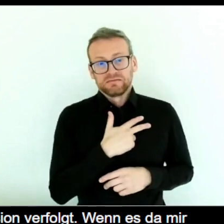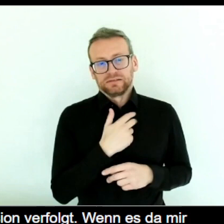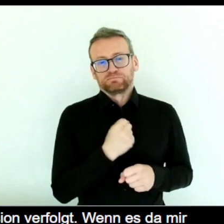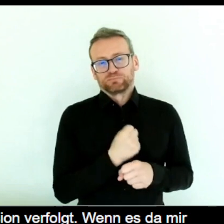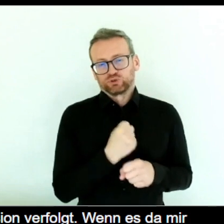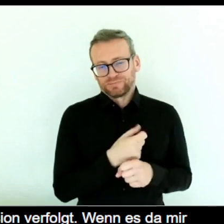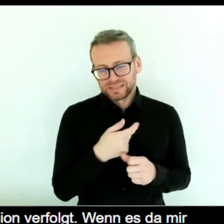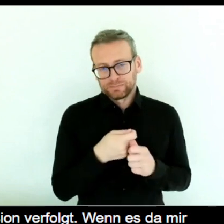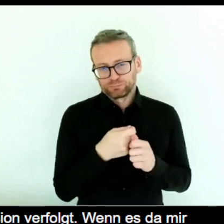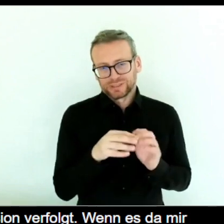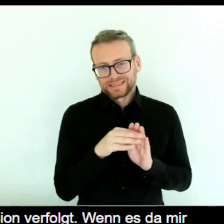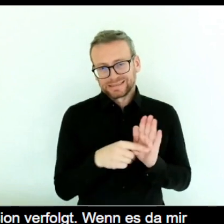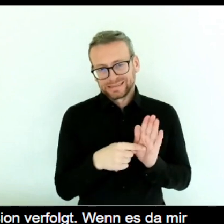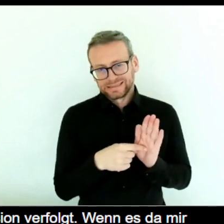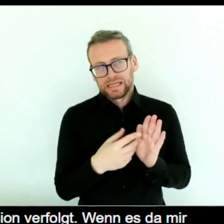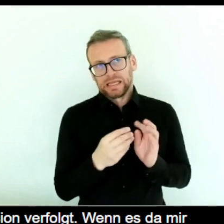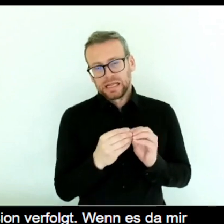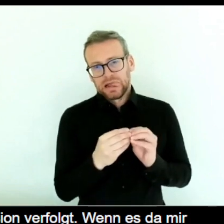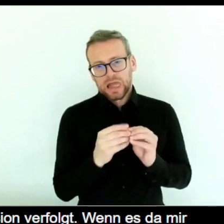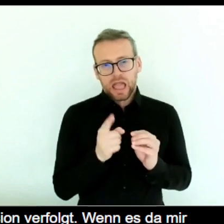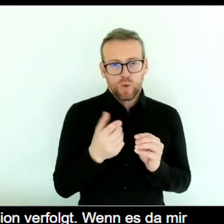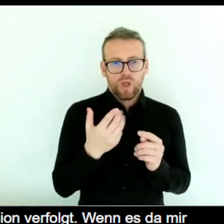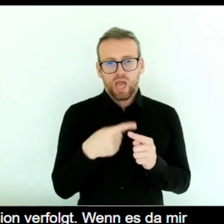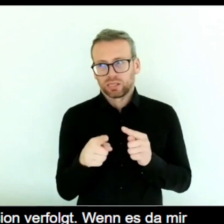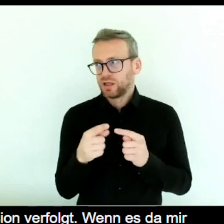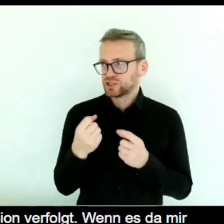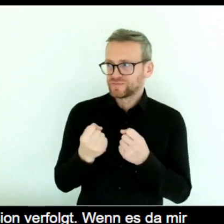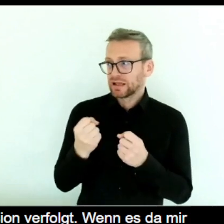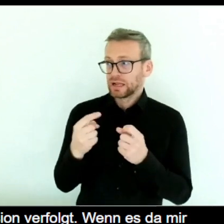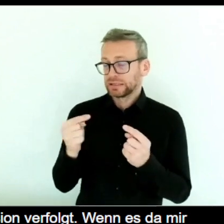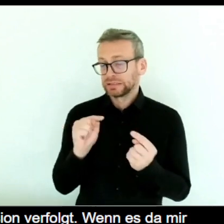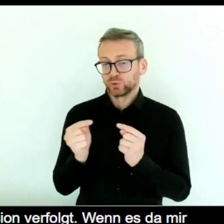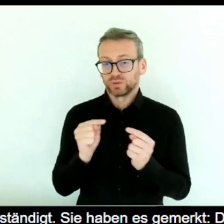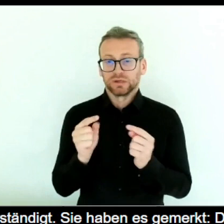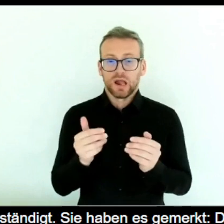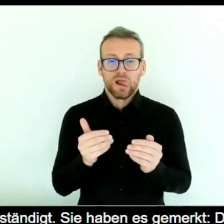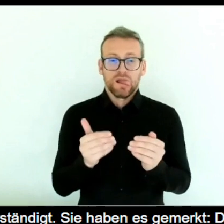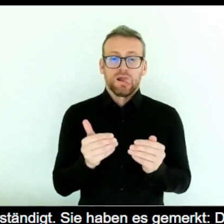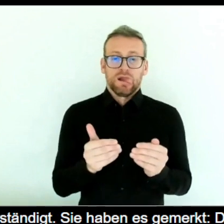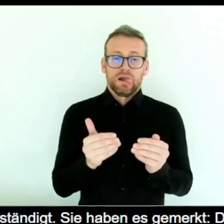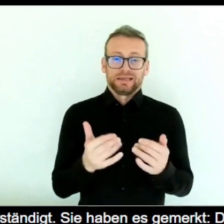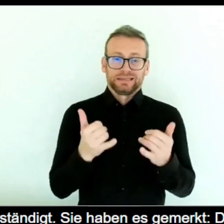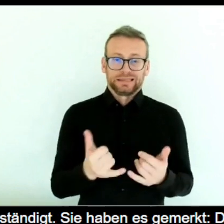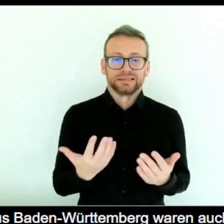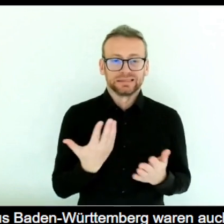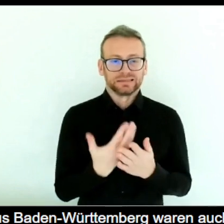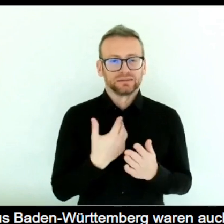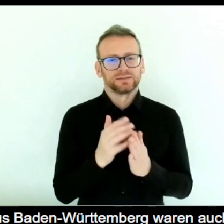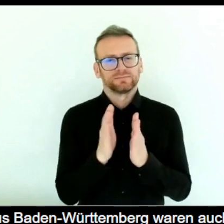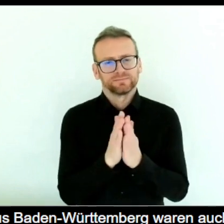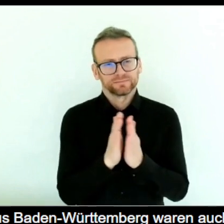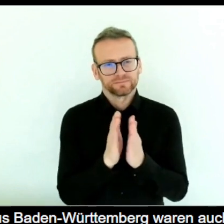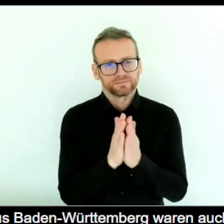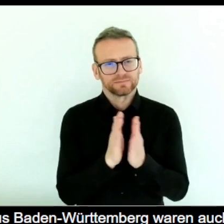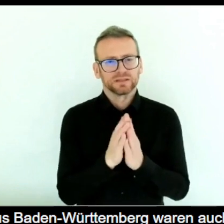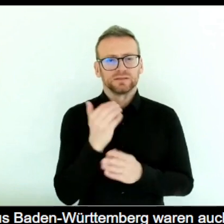David Brill von Sat.1. Ich habe zwei Fragen zum Mobilfunkausbau, Aiwanger. Zum einen, Sie hatten gesagt, das Mobilfunkförderprogramm, 130